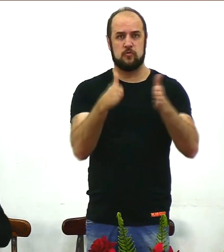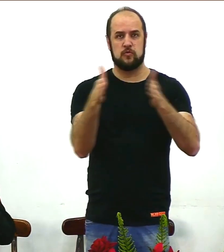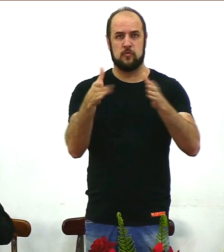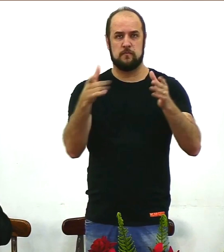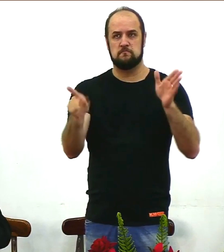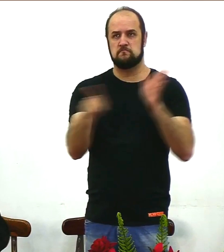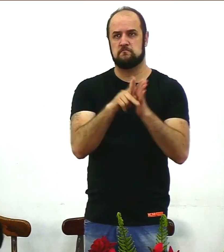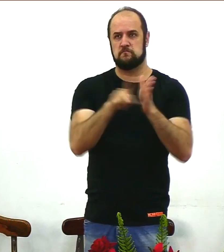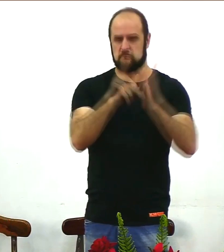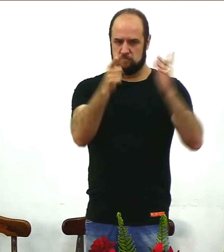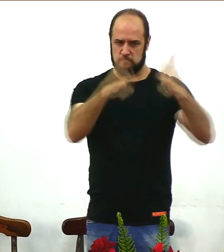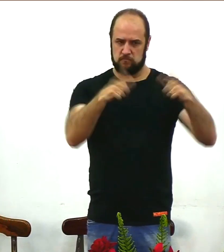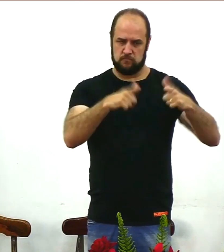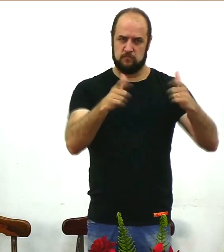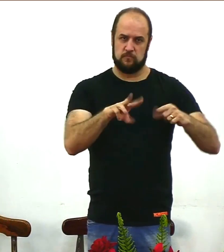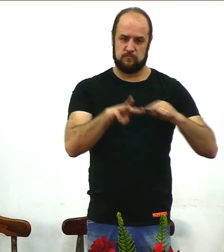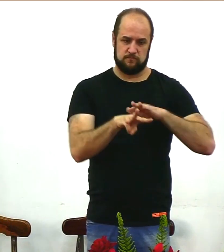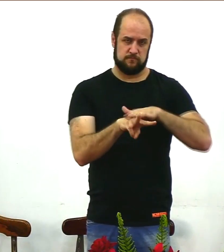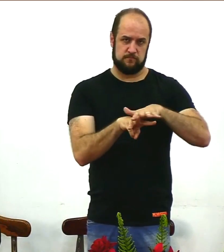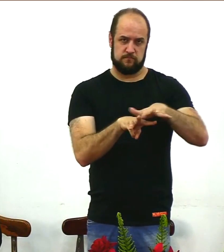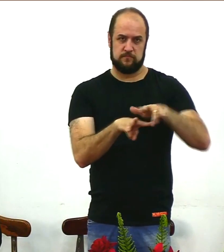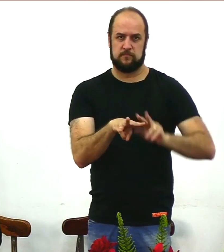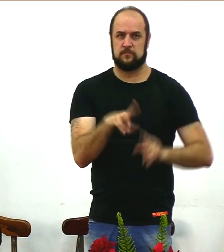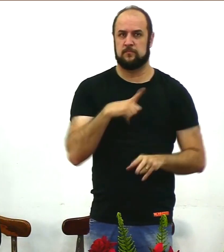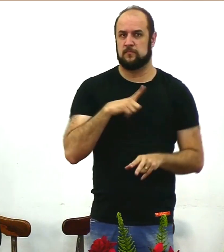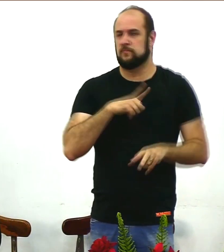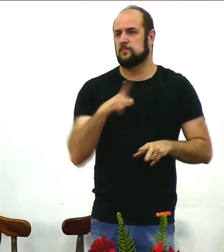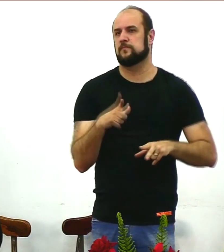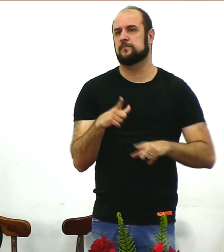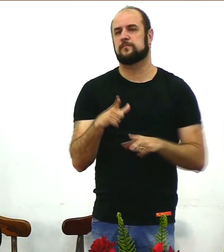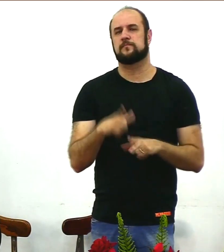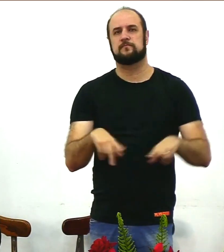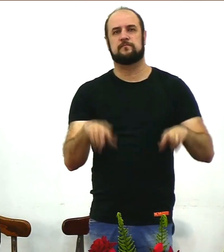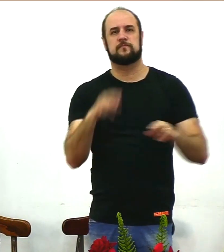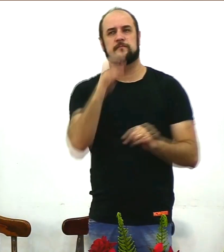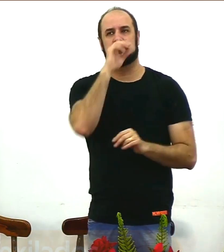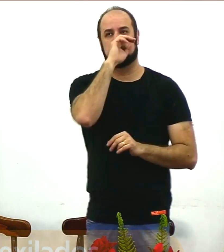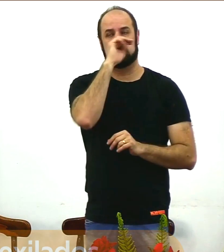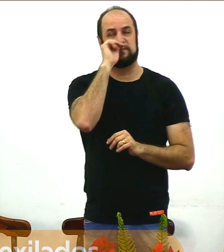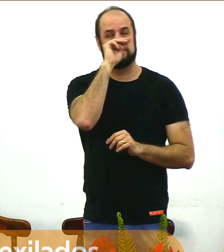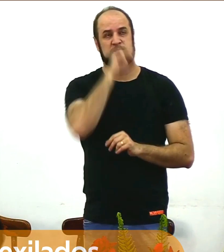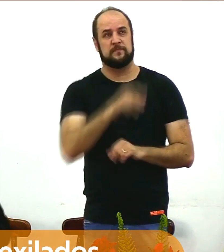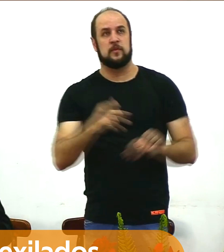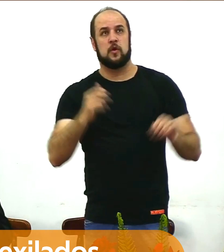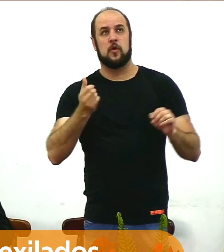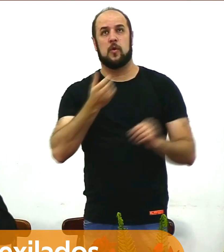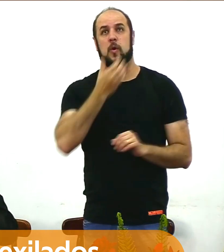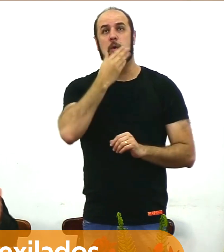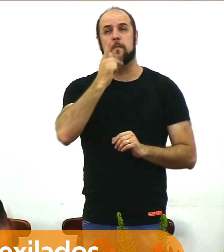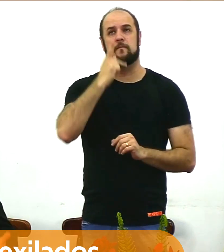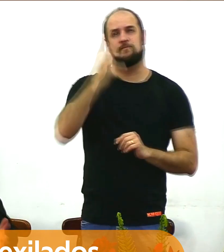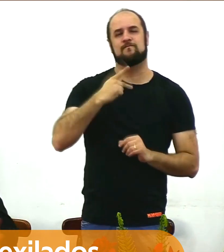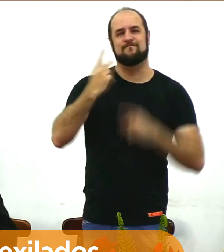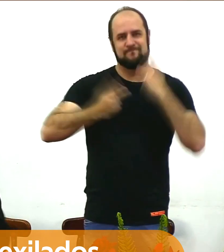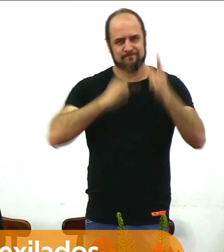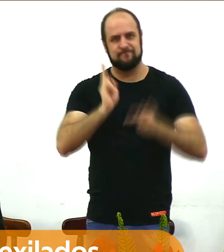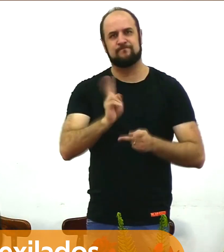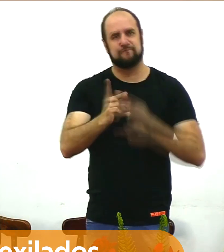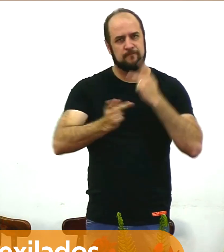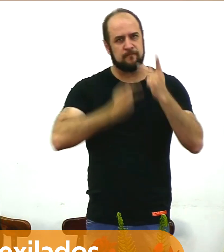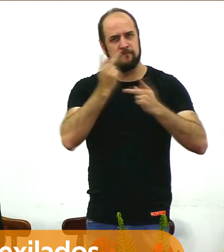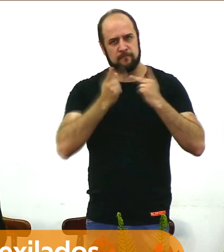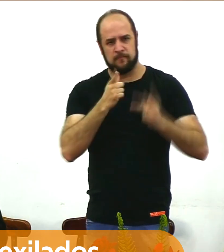tristeza continuada. Como lidar com a tristeza continuada? A outra expressão,